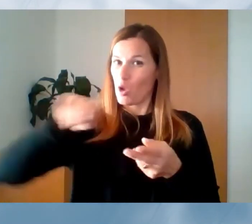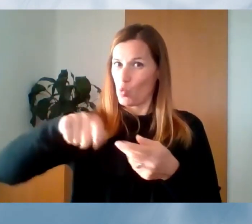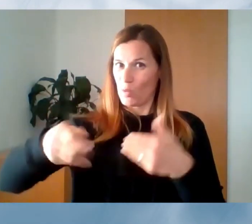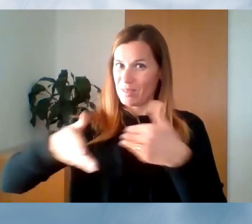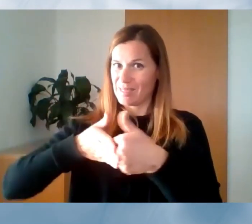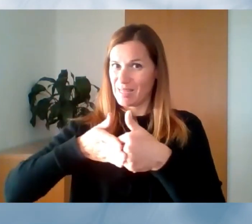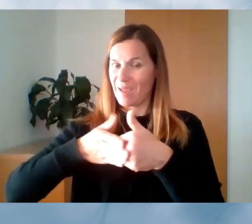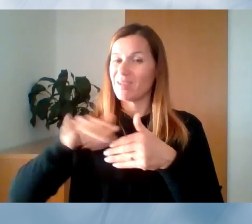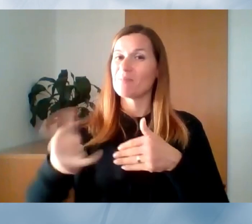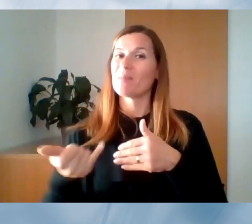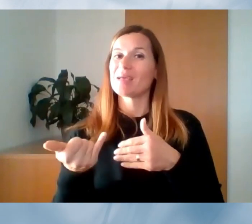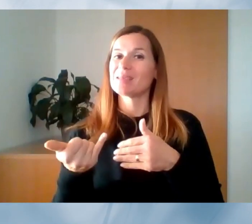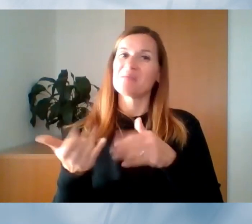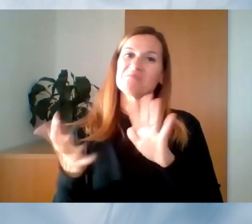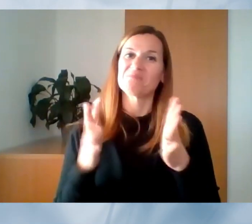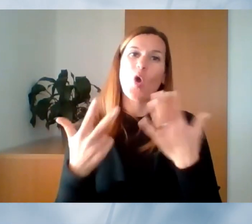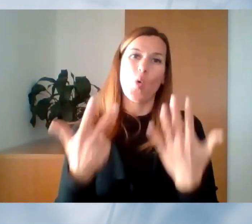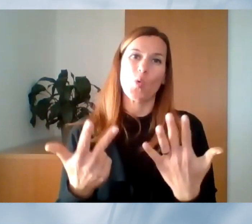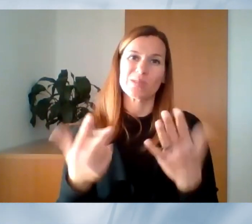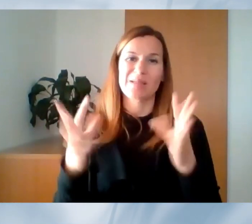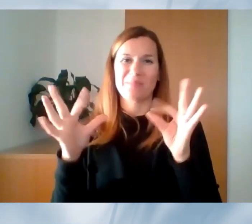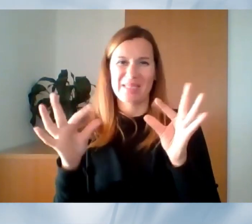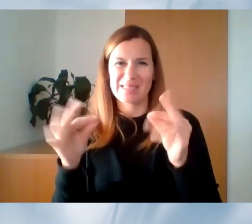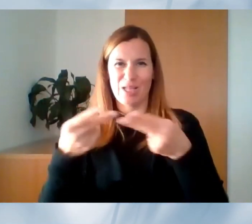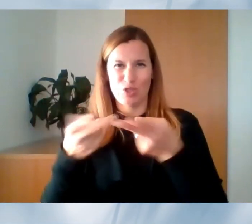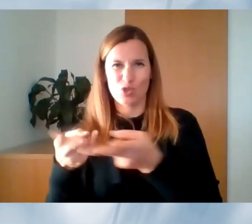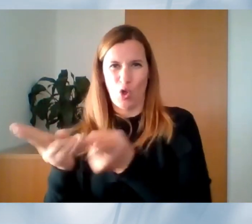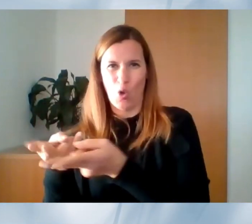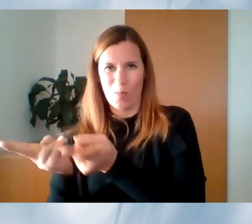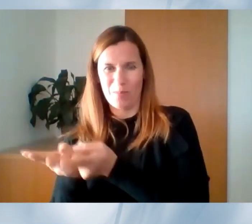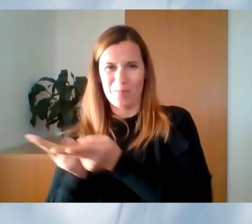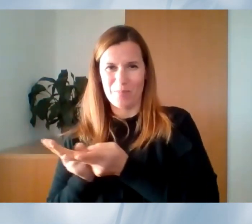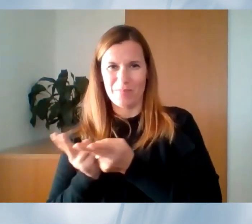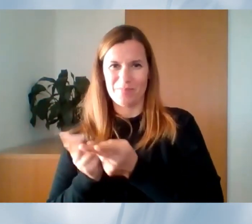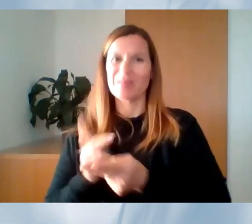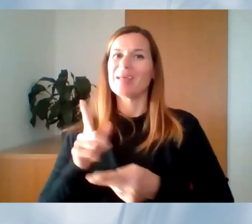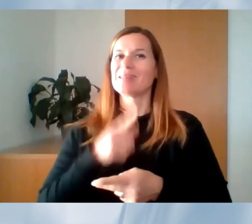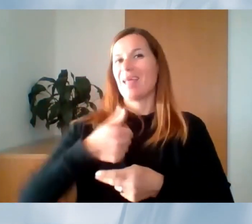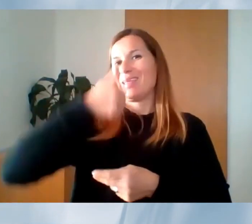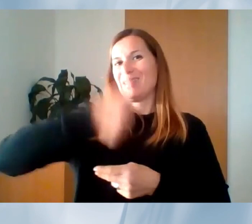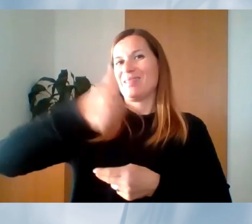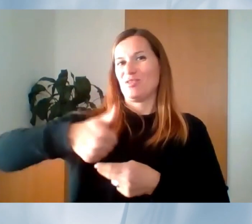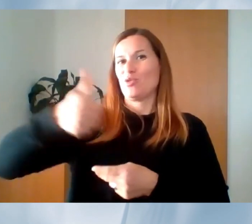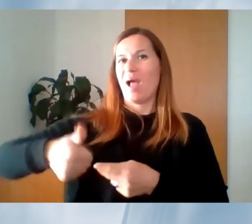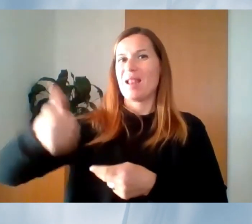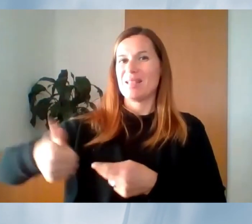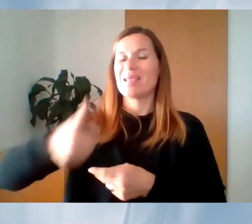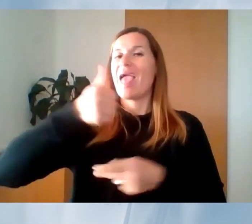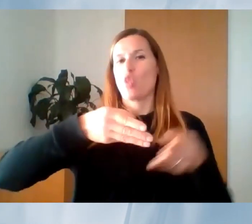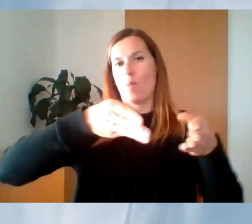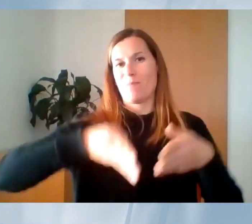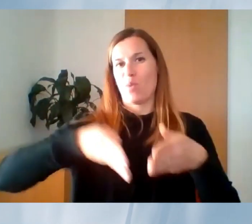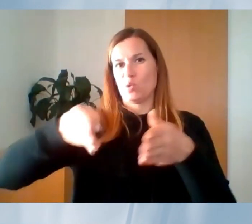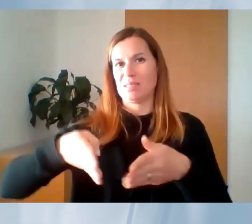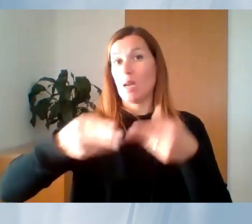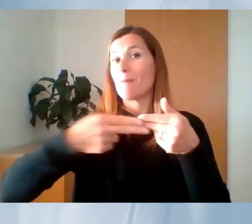nje je pa ene 8, 10 morda sob, teh individualnih,